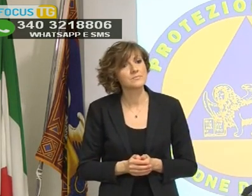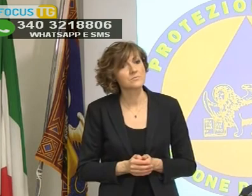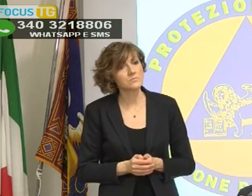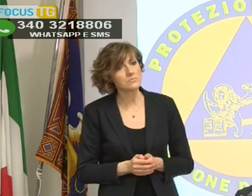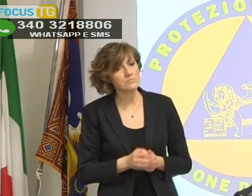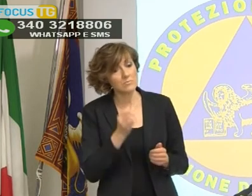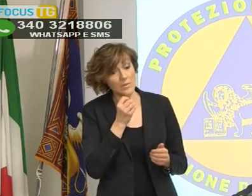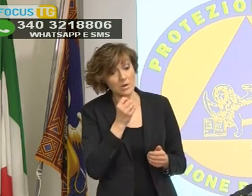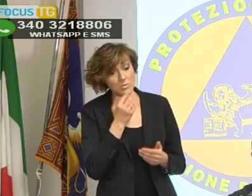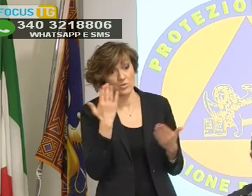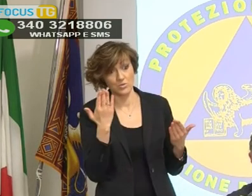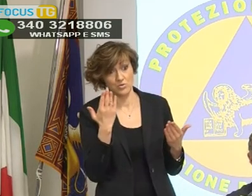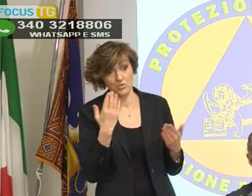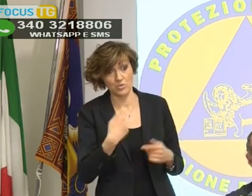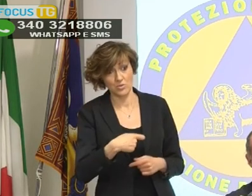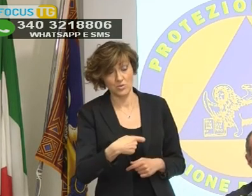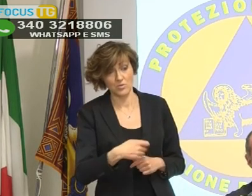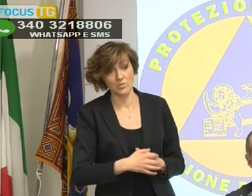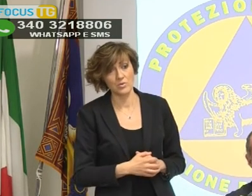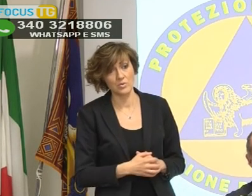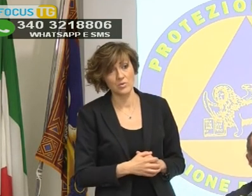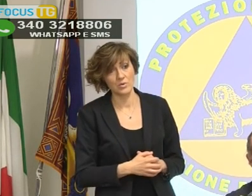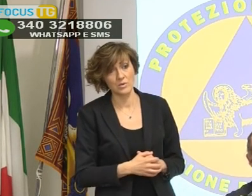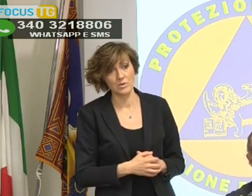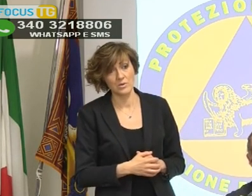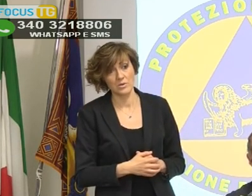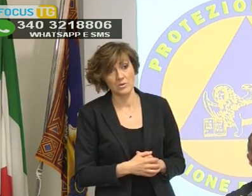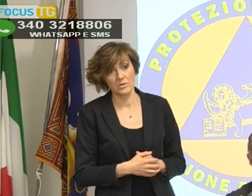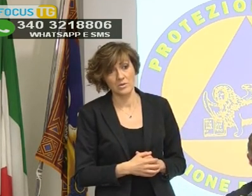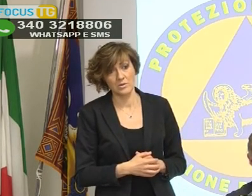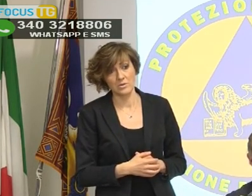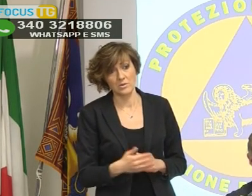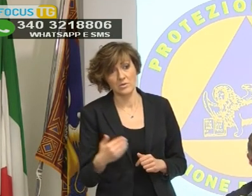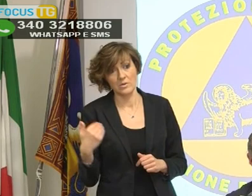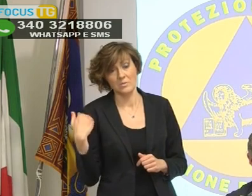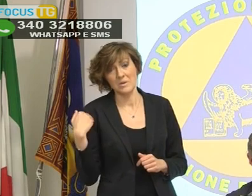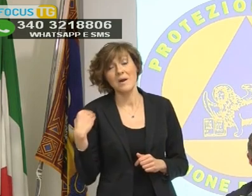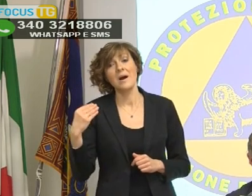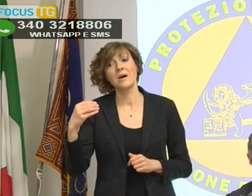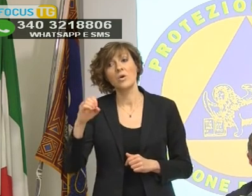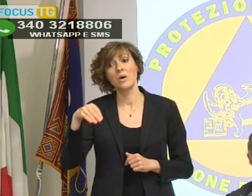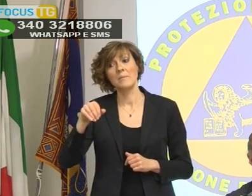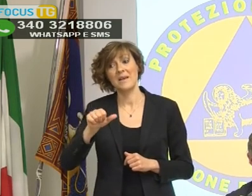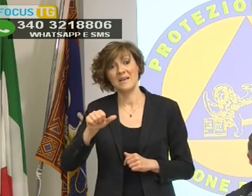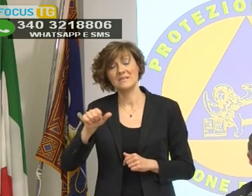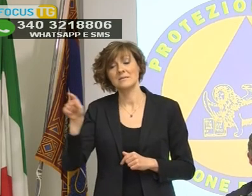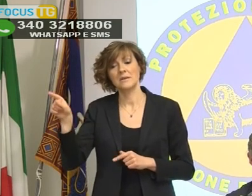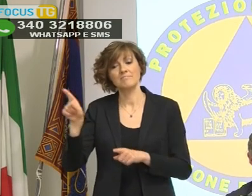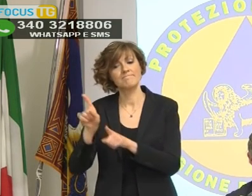Sì, buongiorno Presidente. Prima sottolineava il deficit da parte dell'OMS per quanto riguarda i